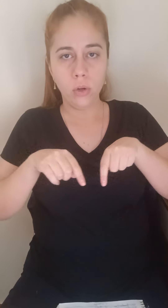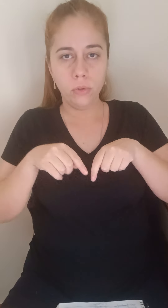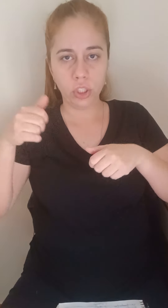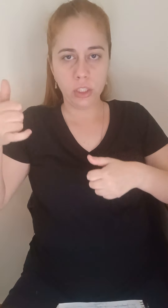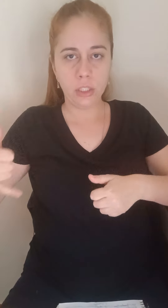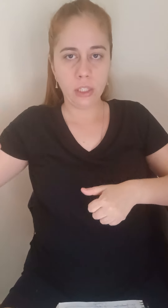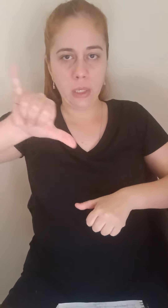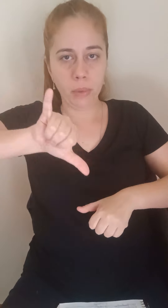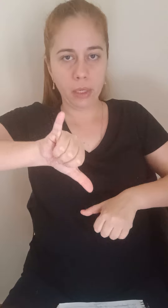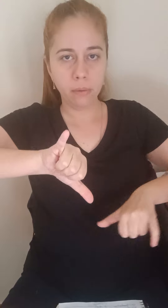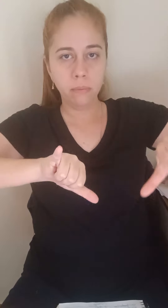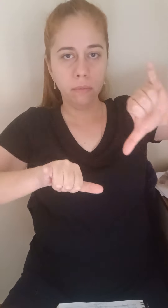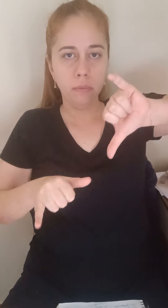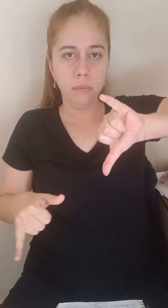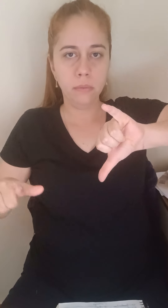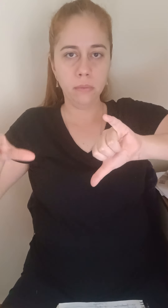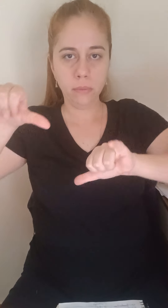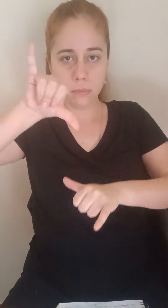laboratório de química,